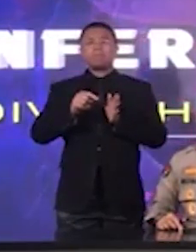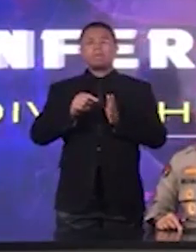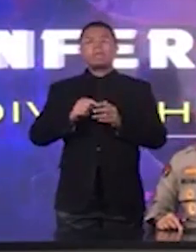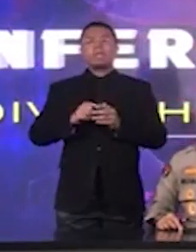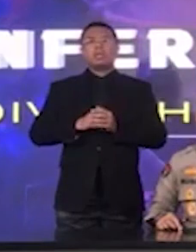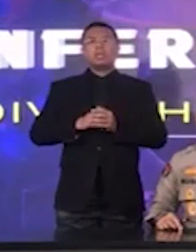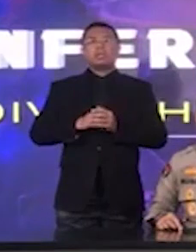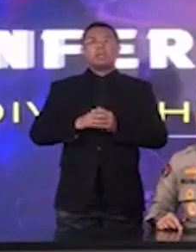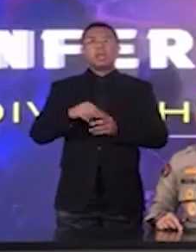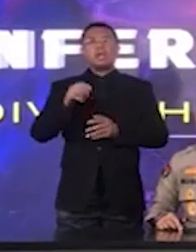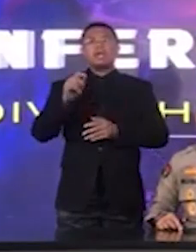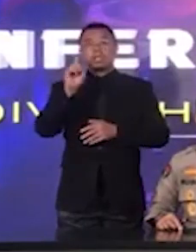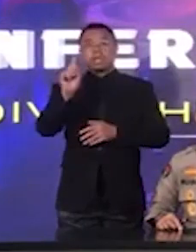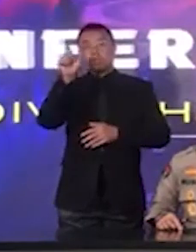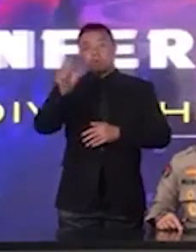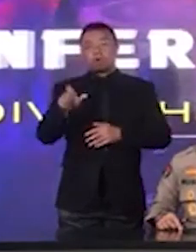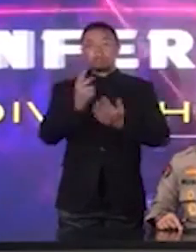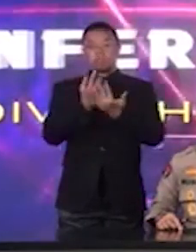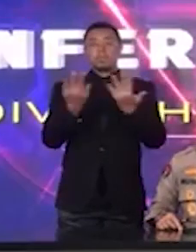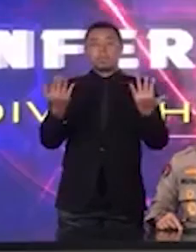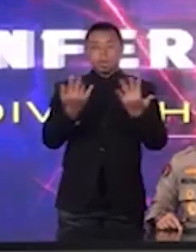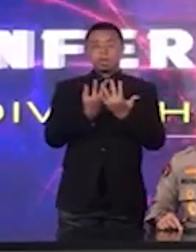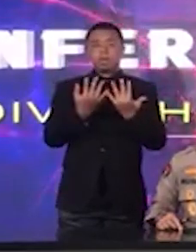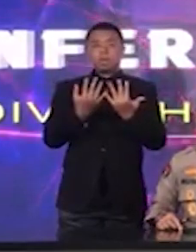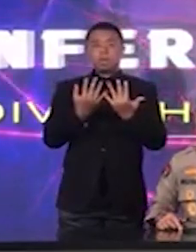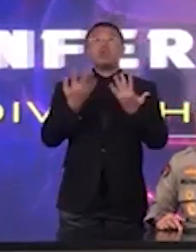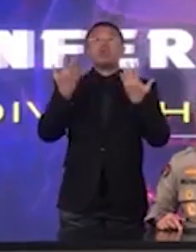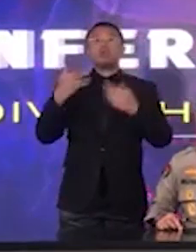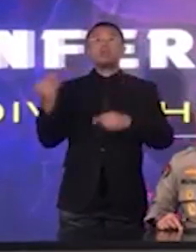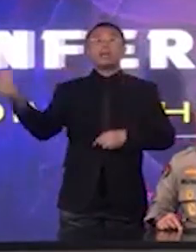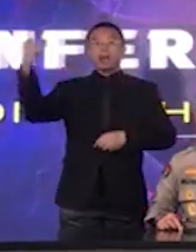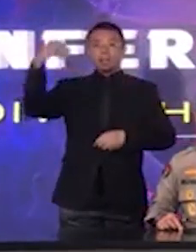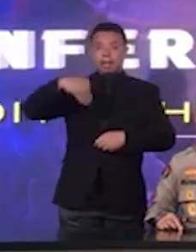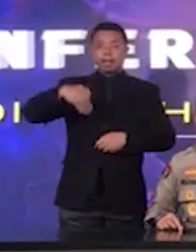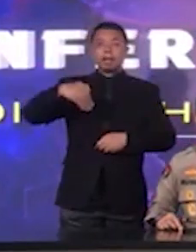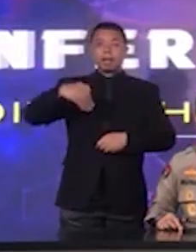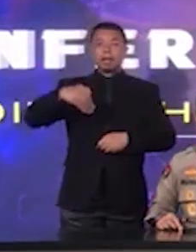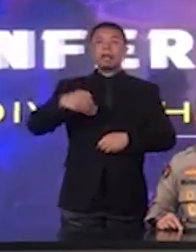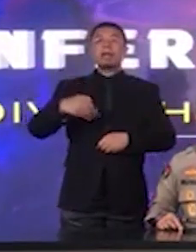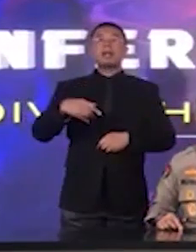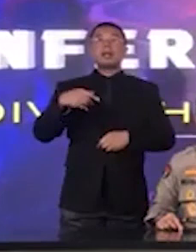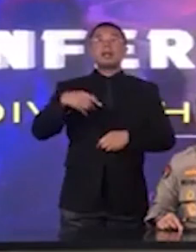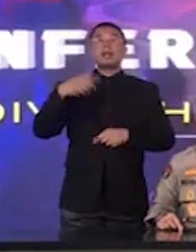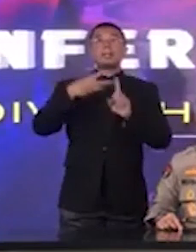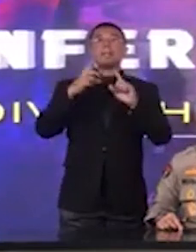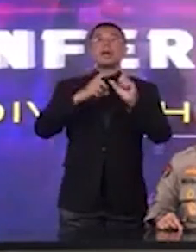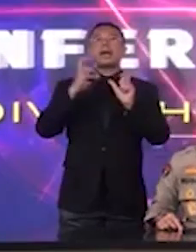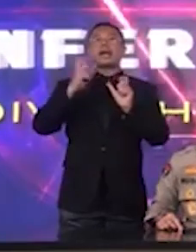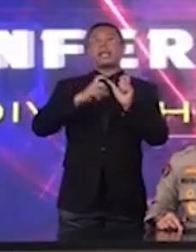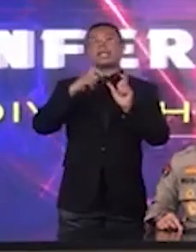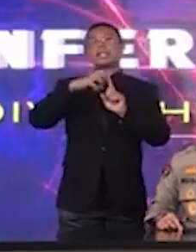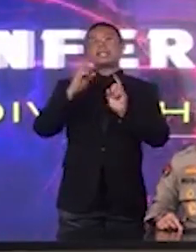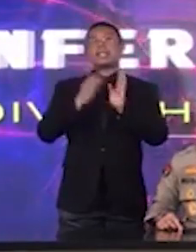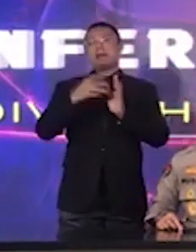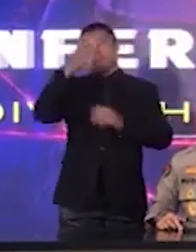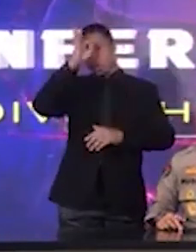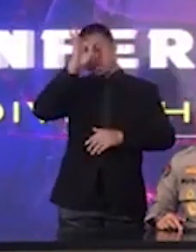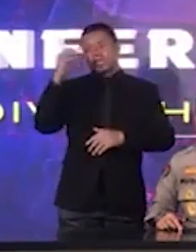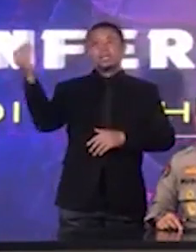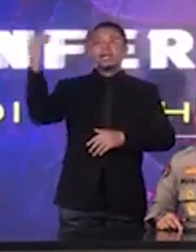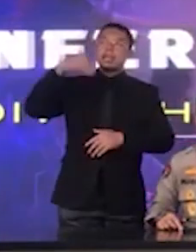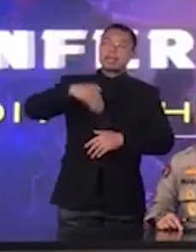salah satu warga masyarakat telah datang ke Bareskrim Polri, datang